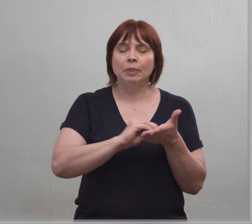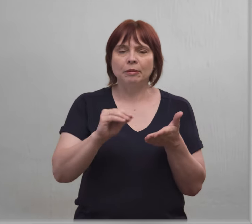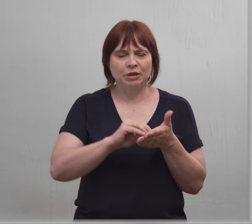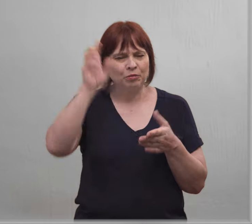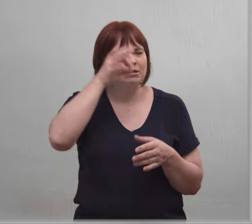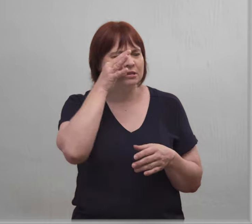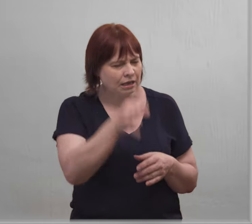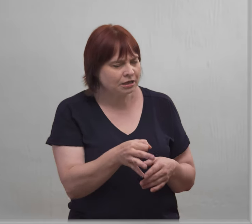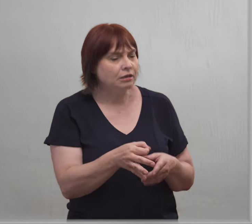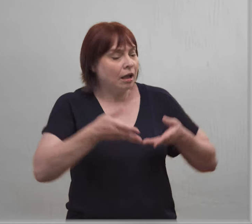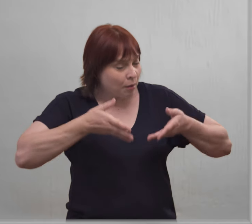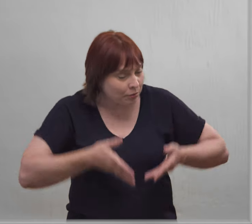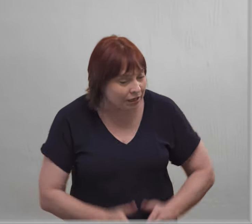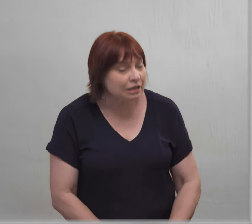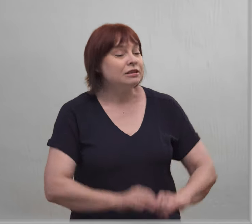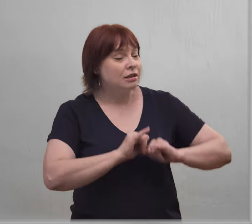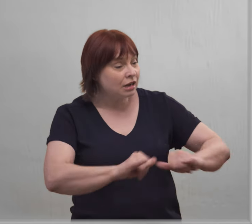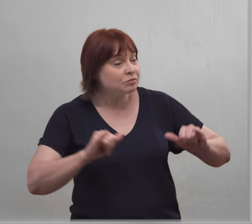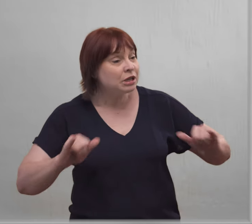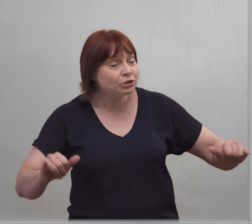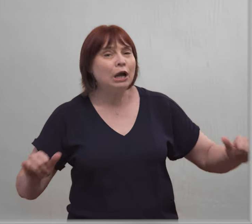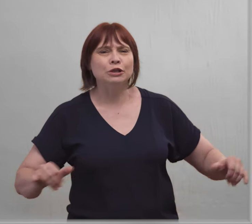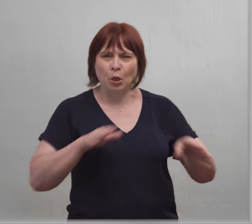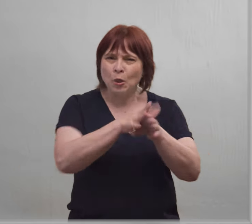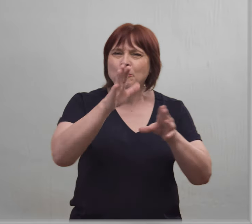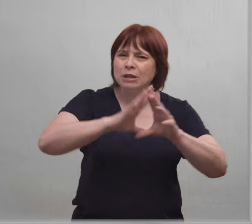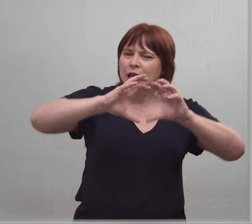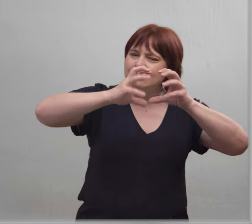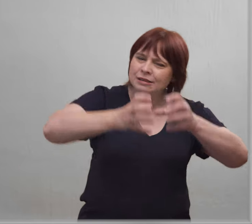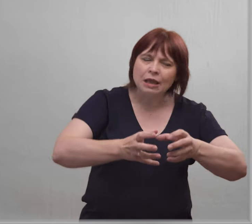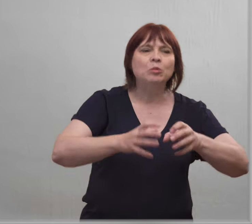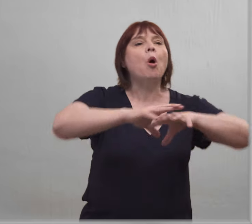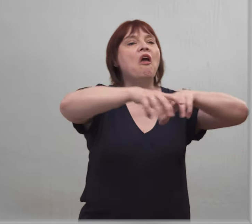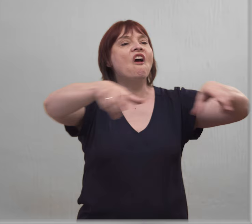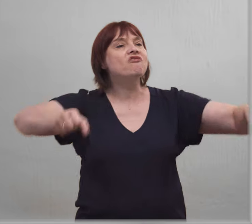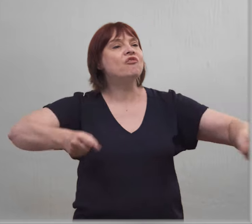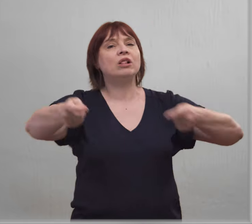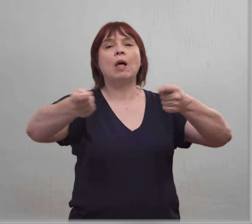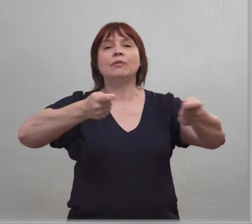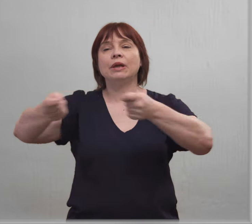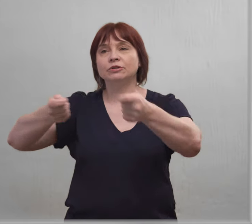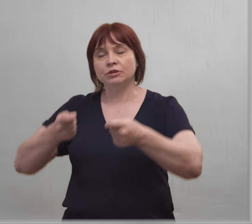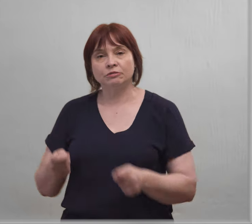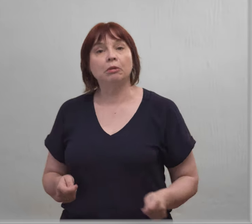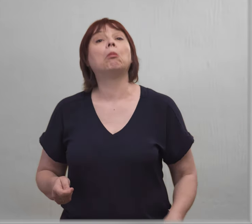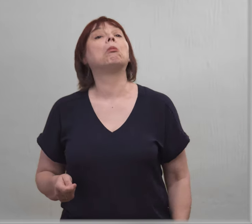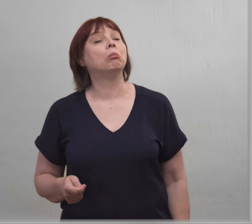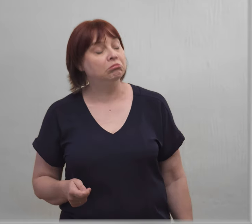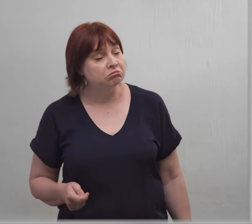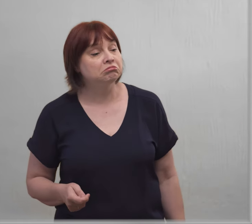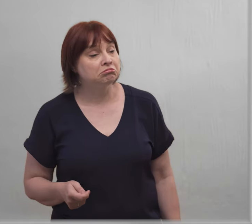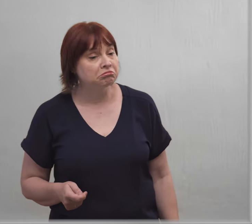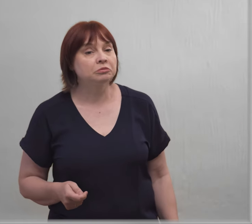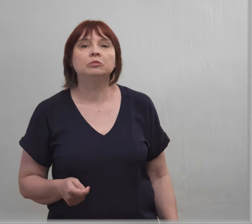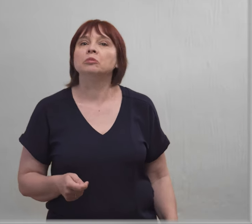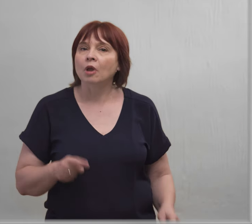землю, обладайте ею и владычествуйте». Для того, чтобы понять 28 стих, нужно пойти стихами чуть раньше, как